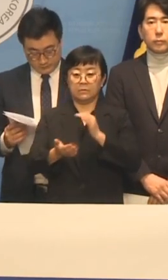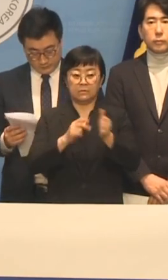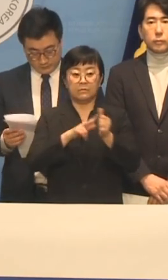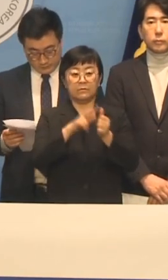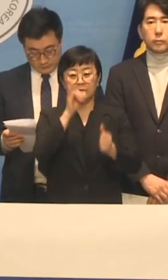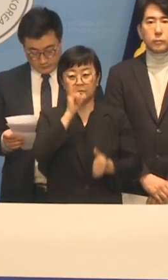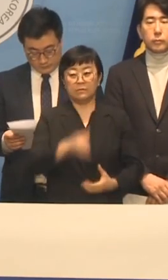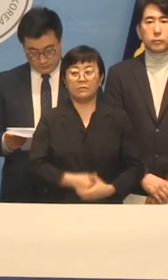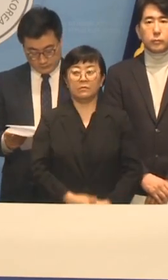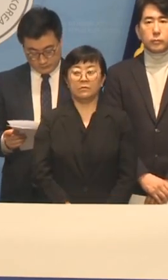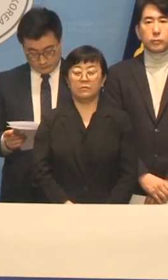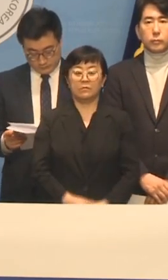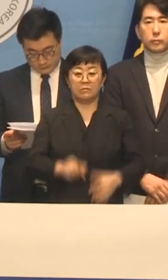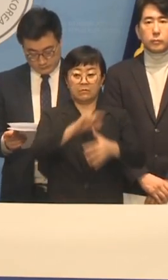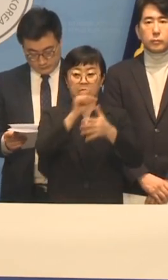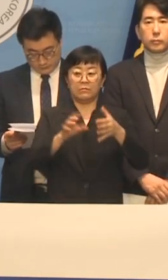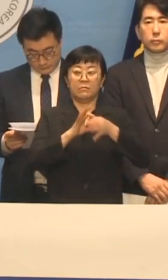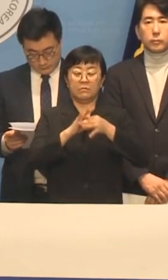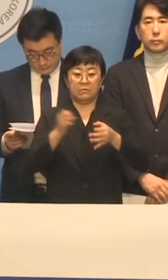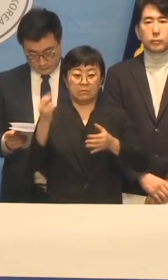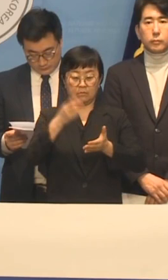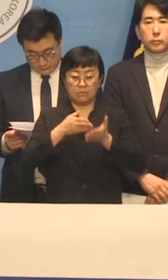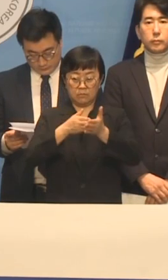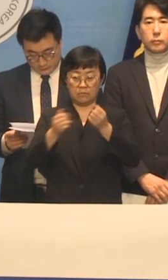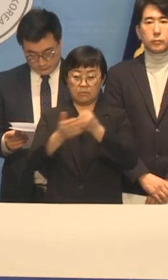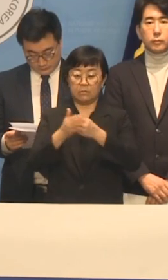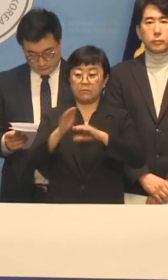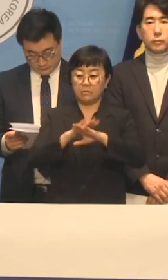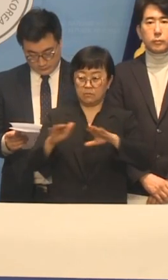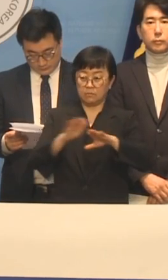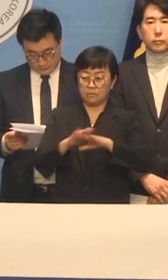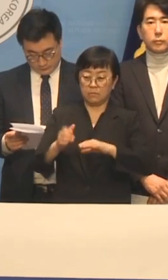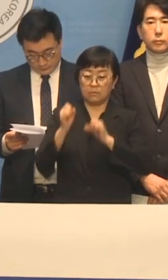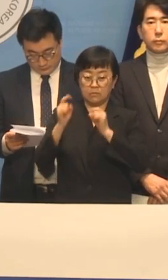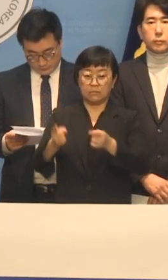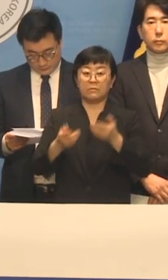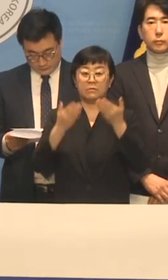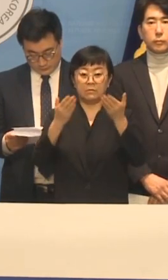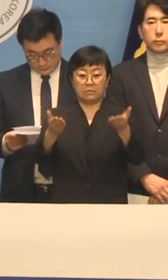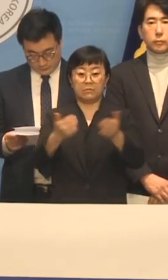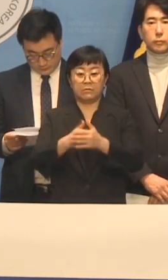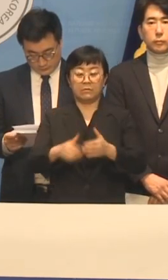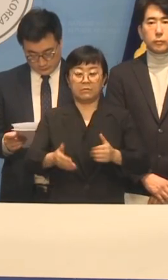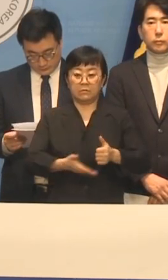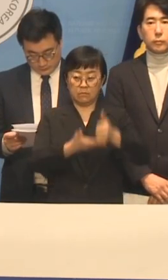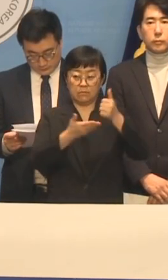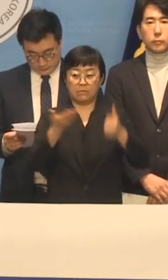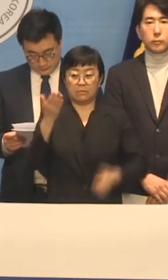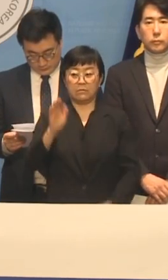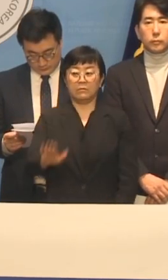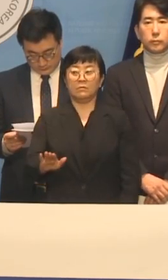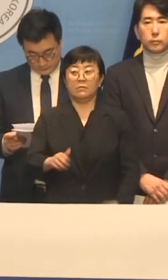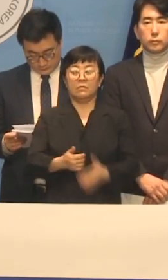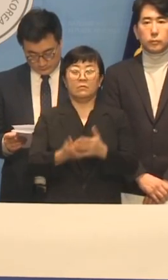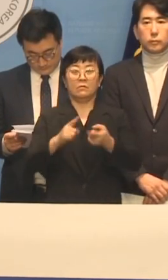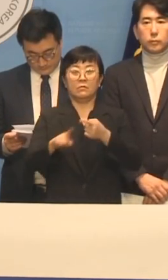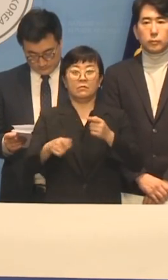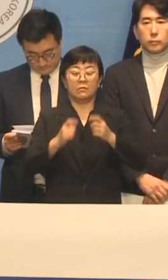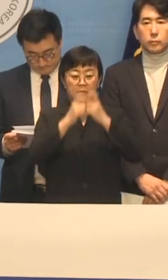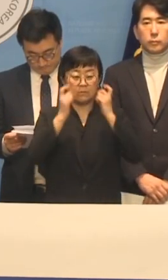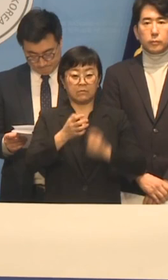있다. 절차를 통해 재심을 신청하고 해명할 기회를 가지는 것은 존중한다. 그럼에도